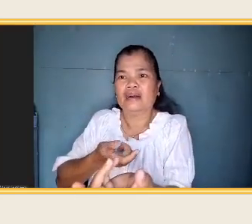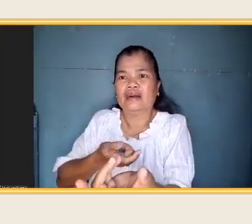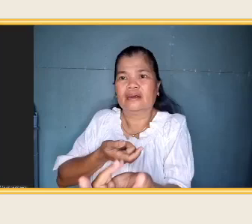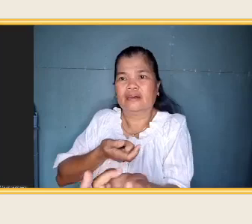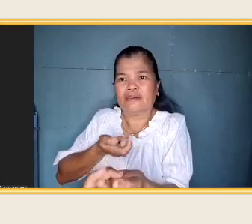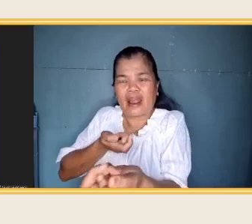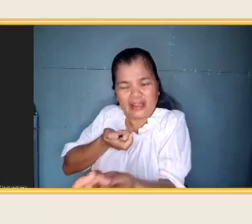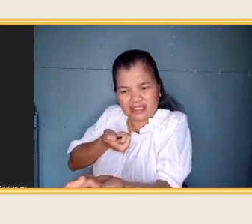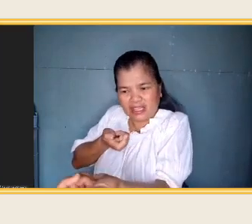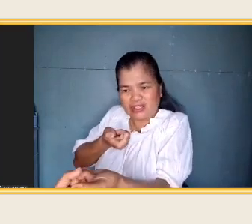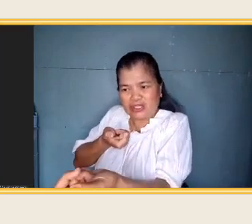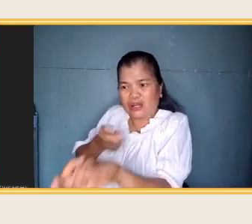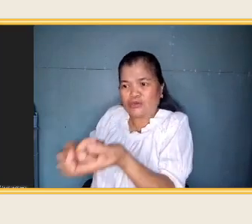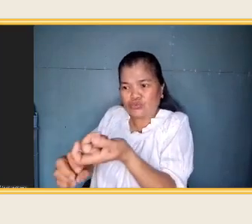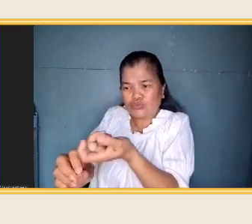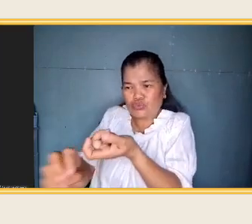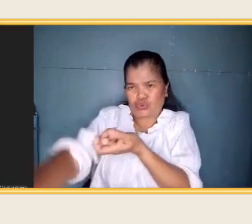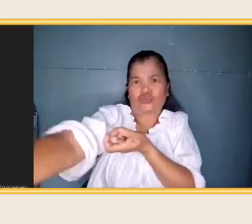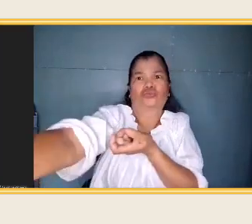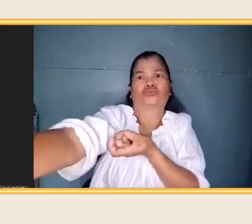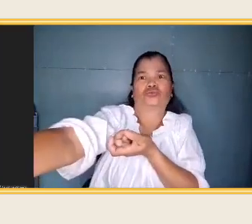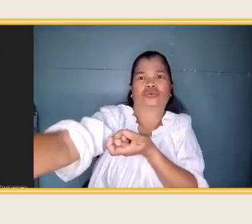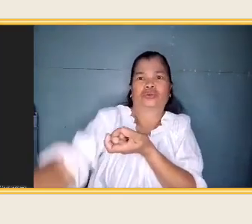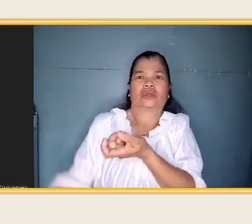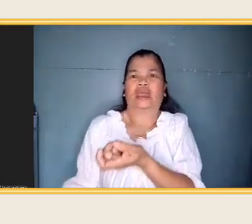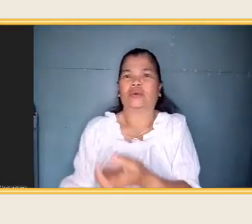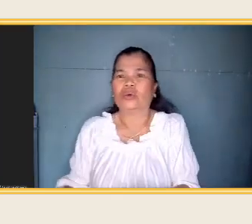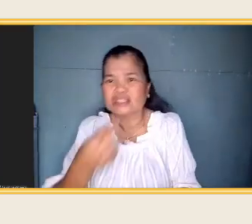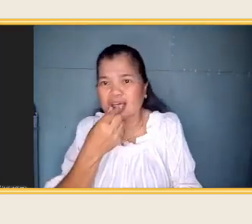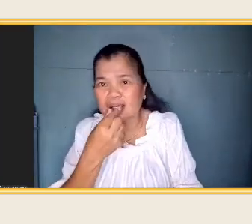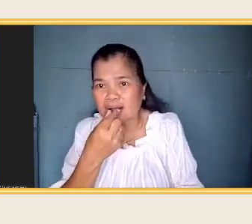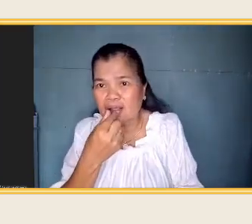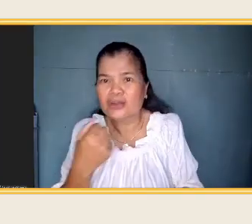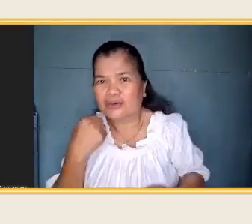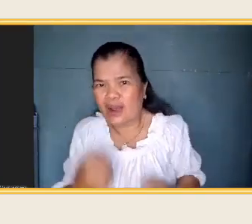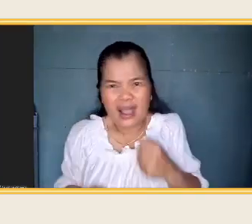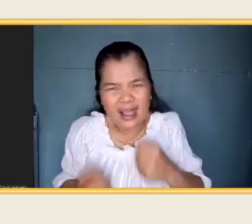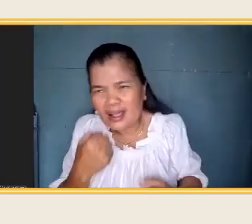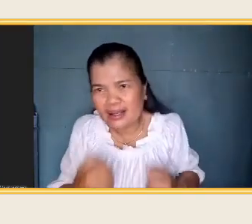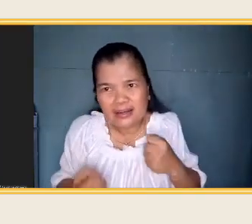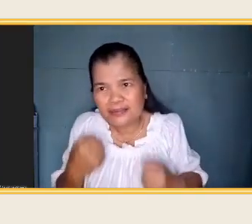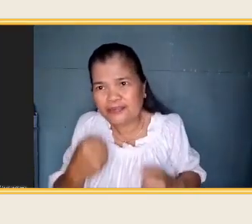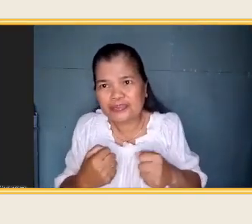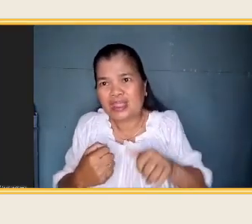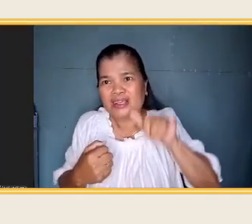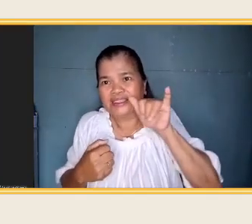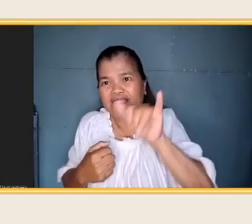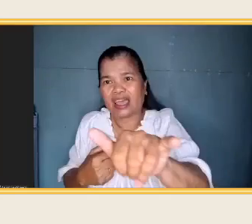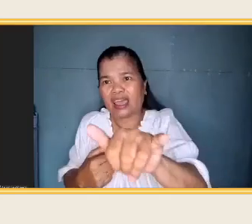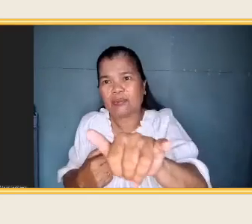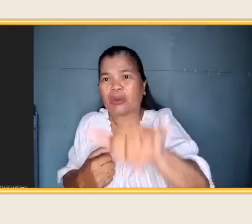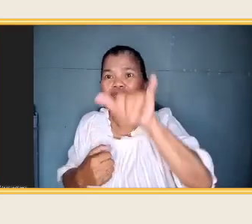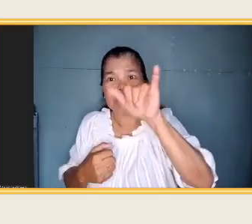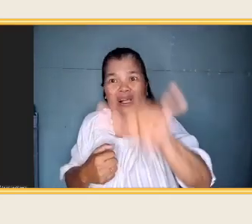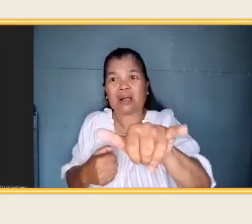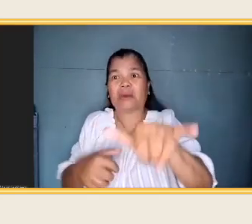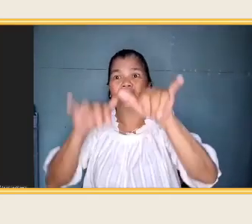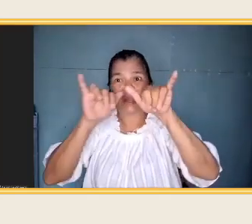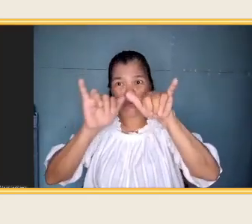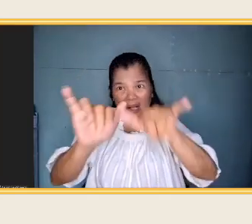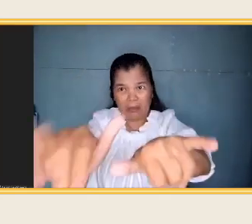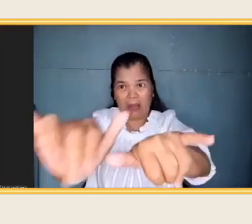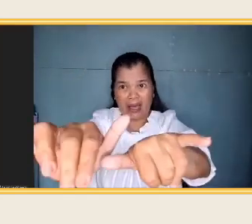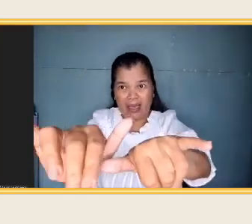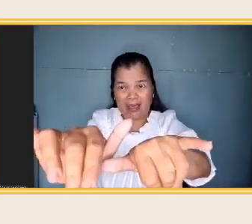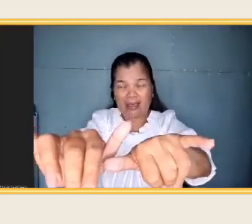fire extinguisher. Okay, whistle, run, stay, pwedeng isang kamay